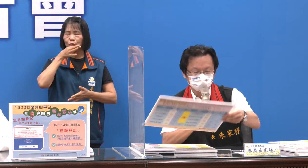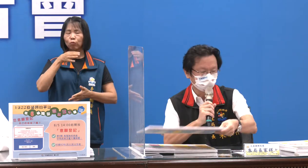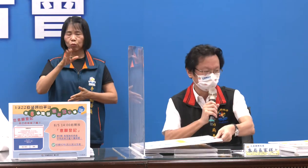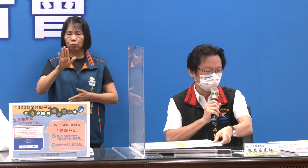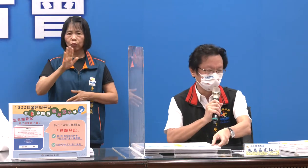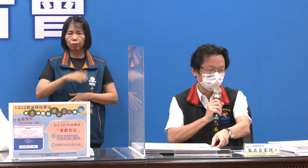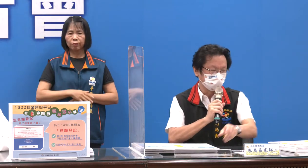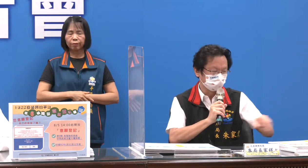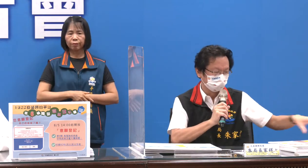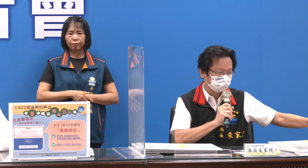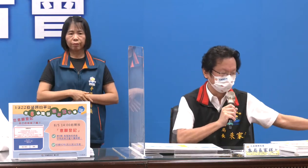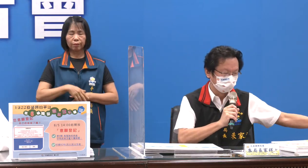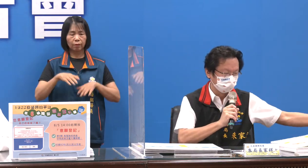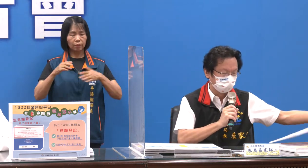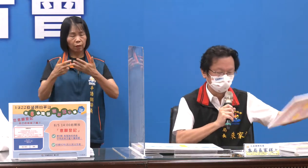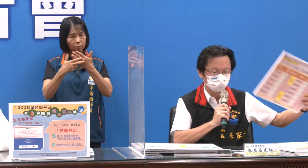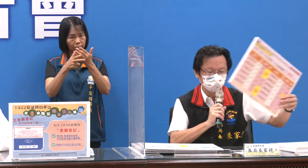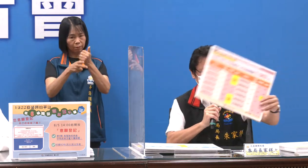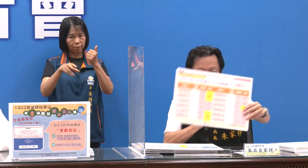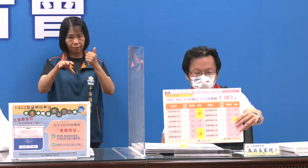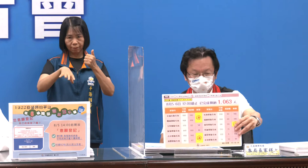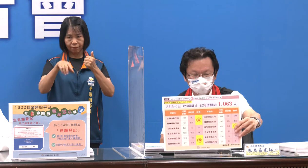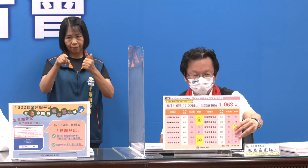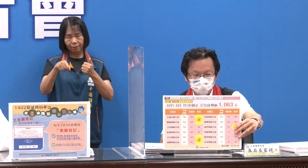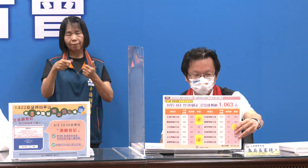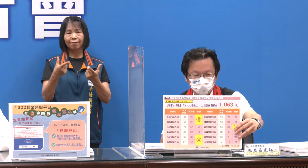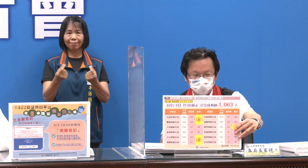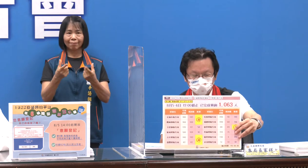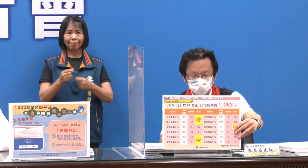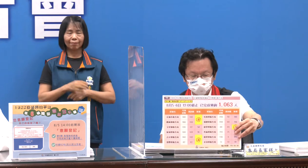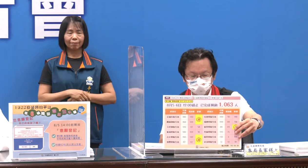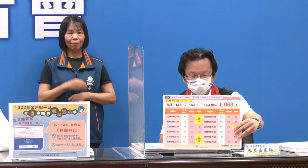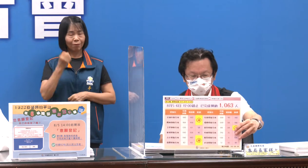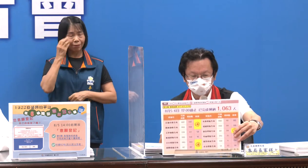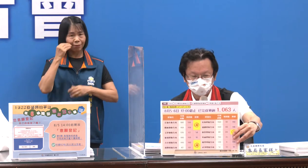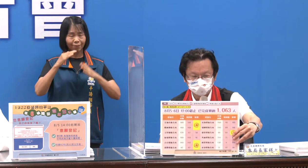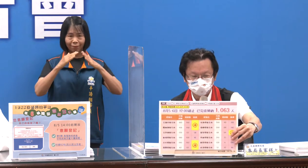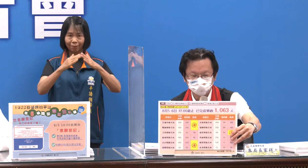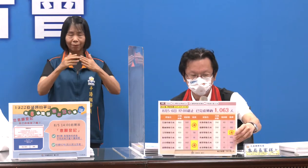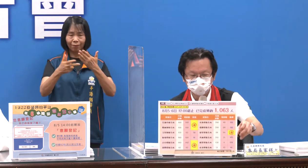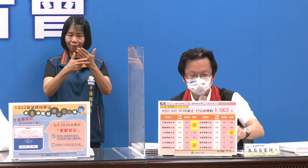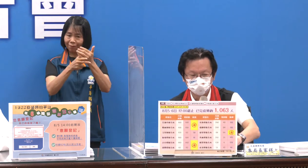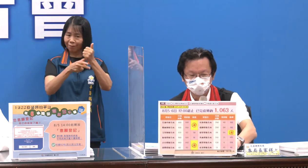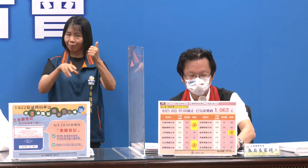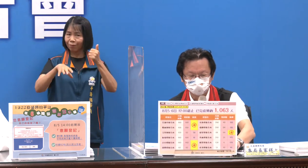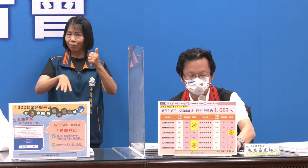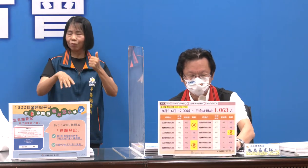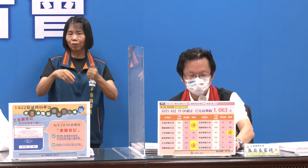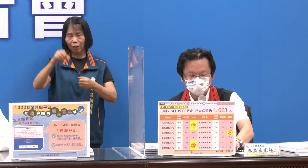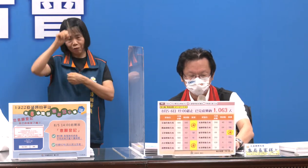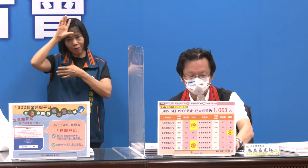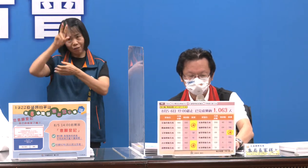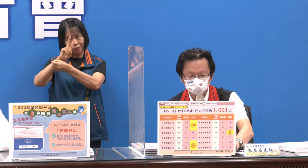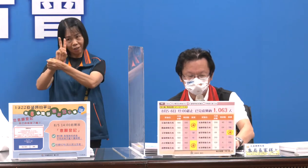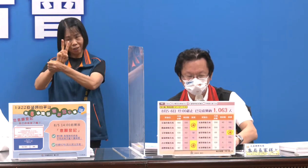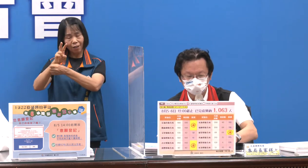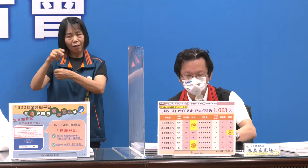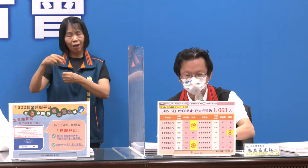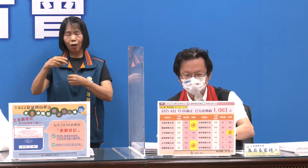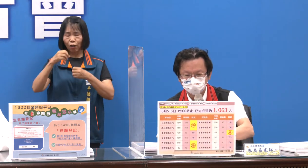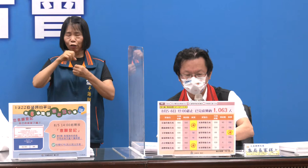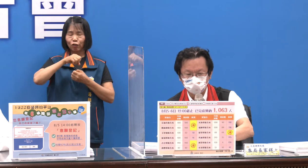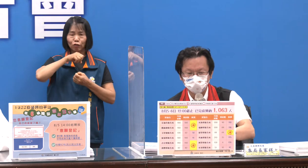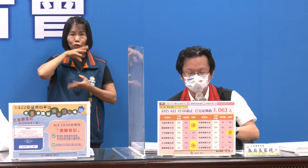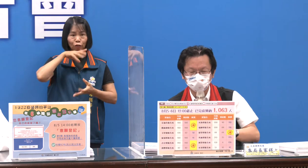外在卫生所的部分也是在我们花莲市卫生所跟凤鱼镇卫生所、吉安寿